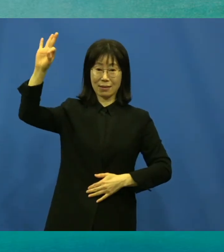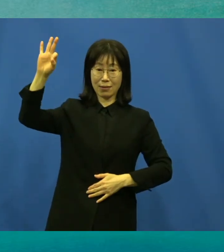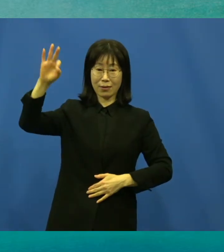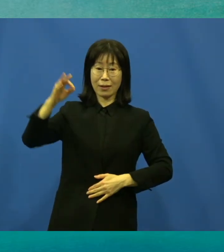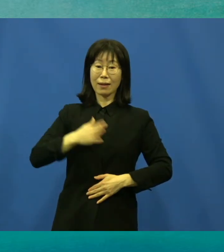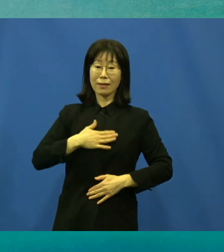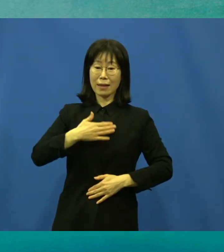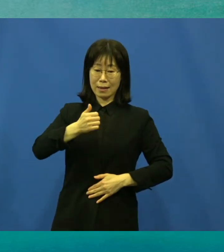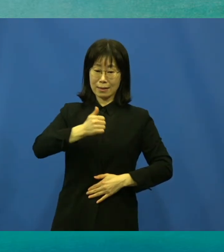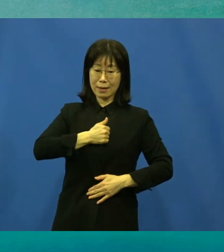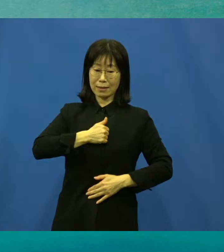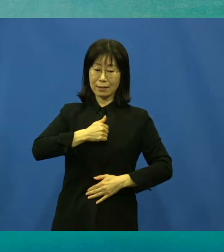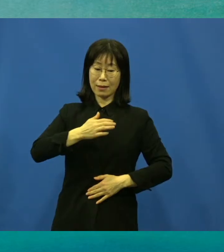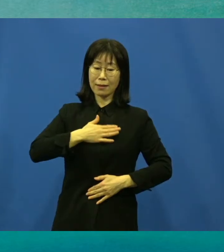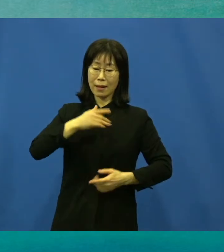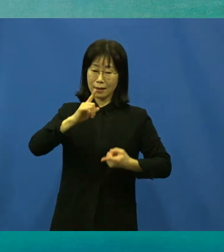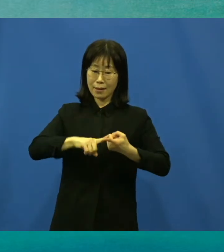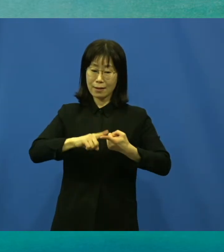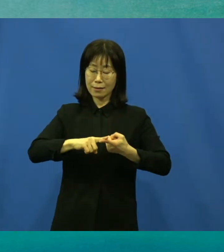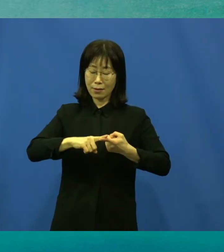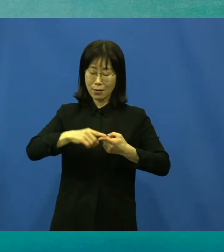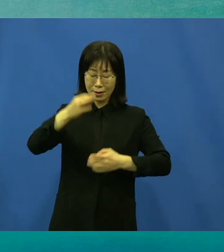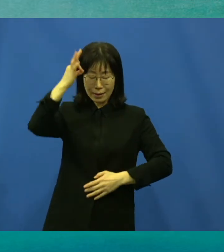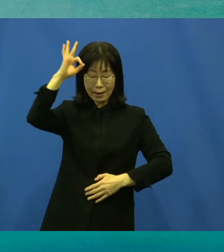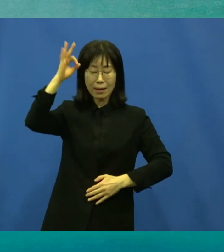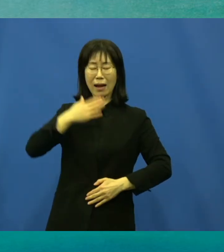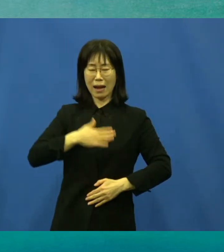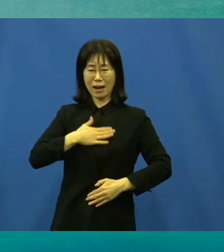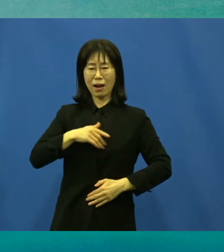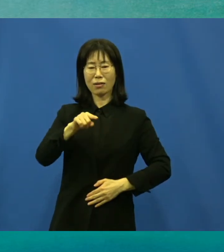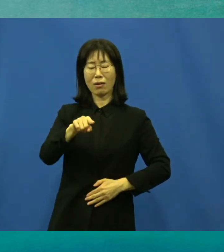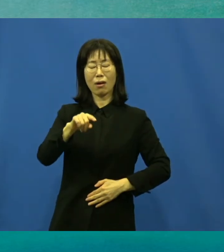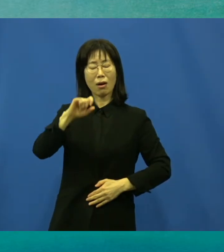것이 얼마나 어려운 일인가.